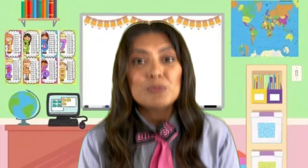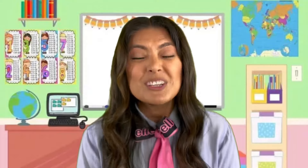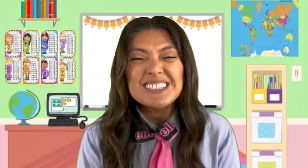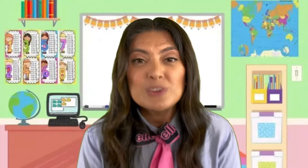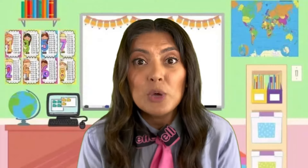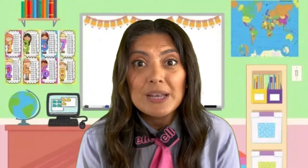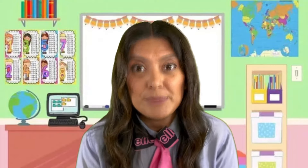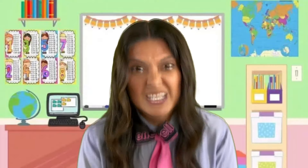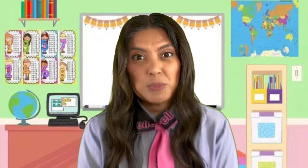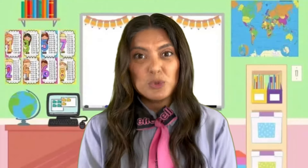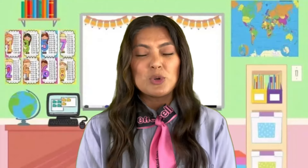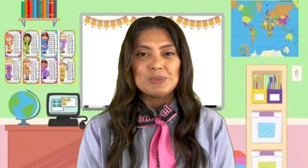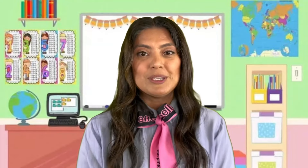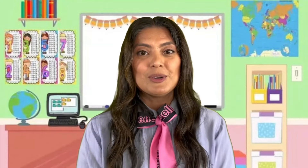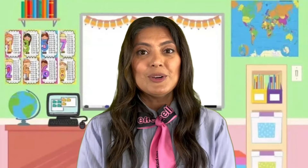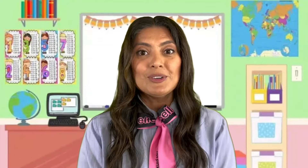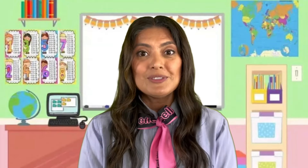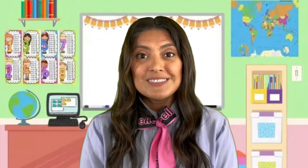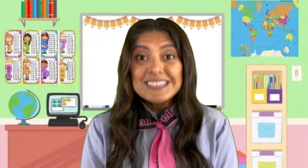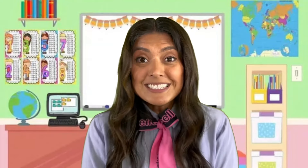¿Puedes jugar peekaboo conmigo? ¿Listo?